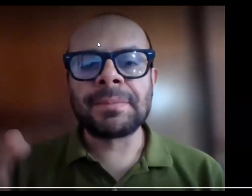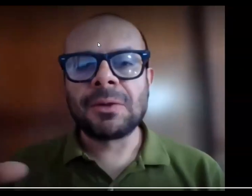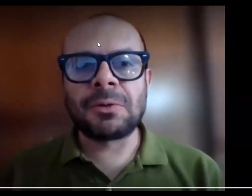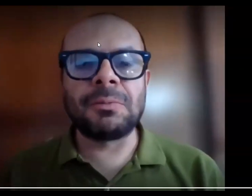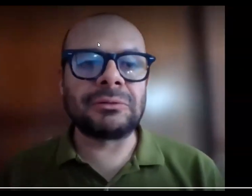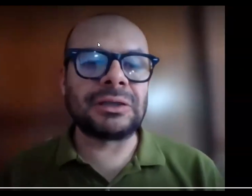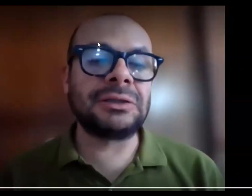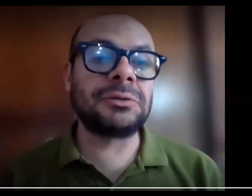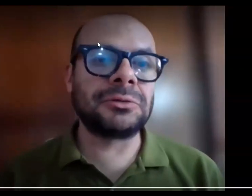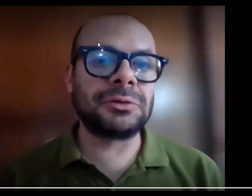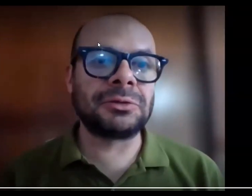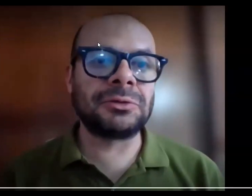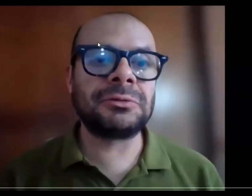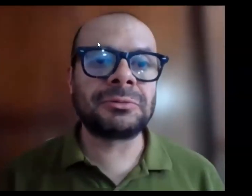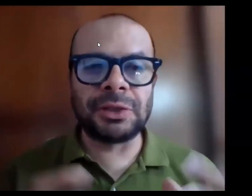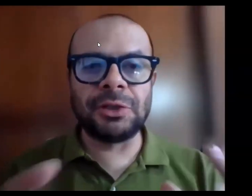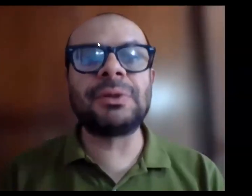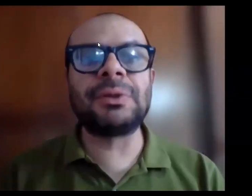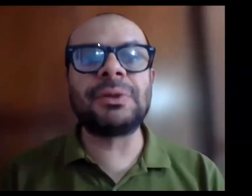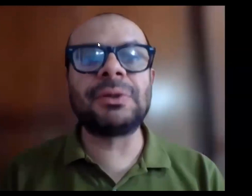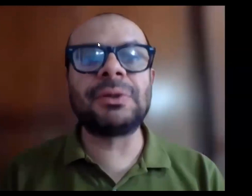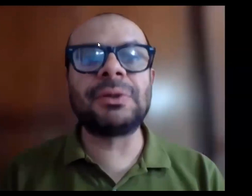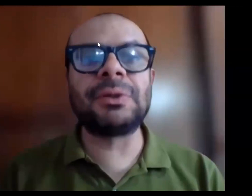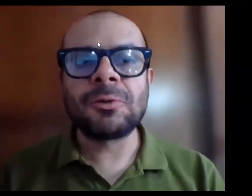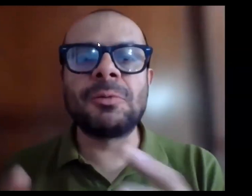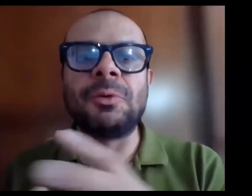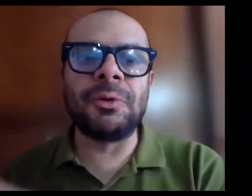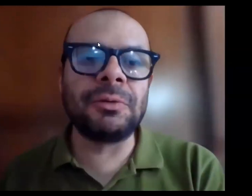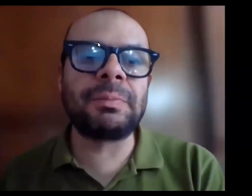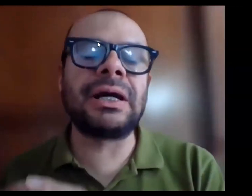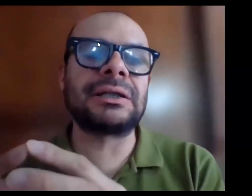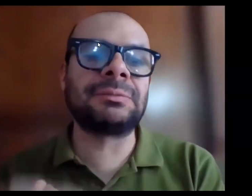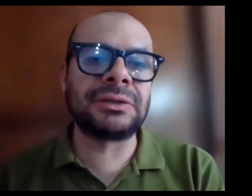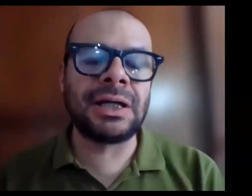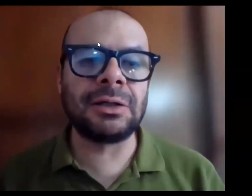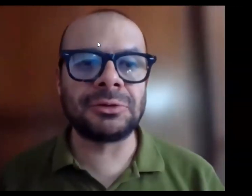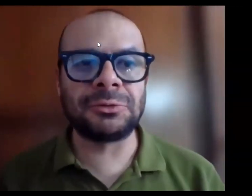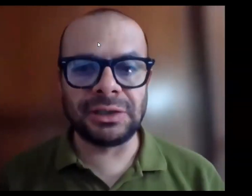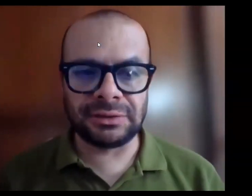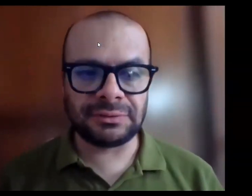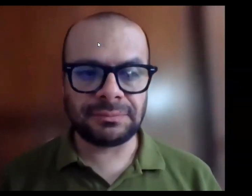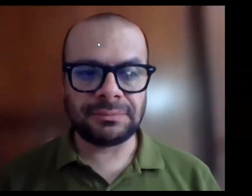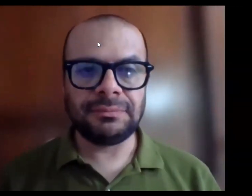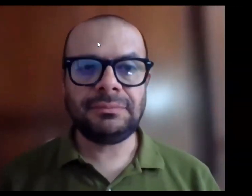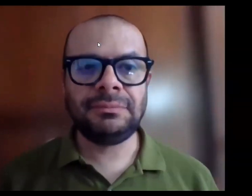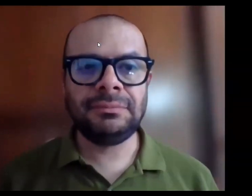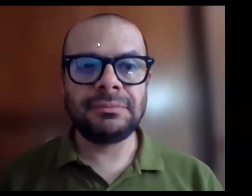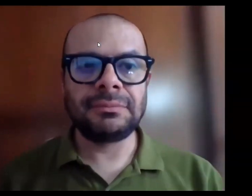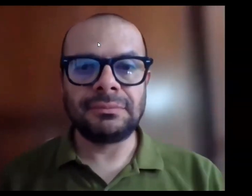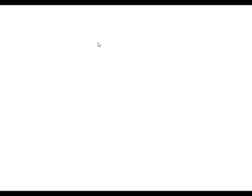tanto en la universidad como en otras instituciones de educación superior pero que nos sirven como modelo para respuesta a los